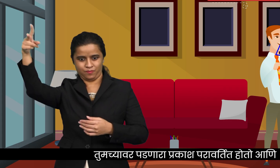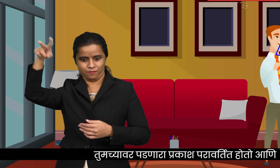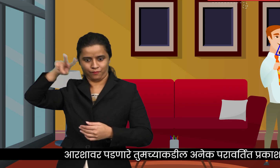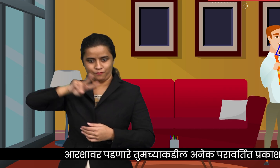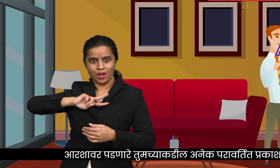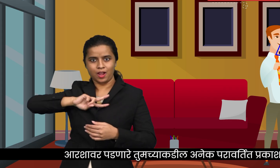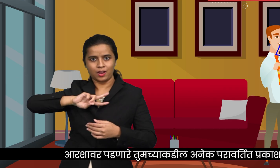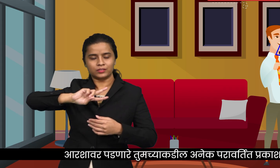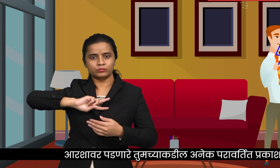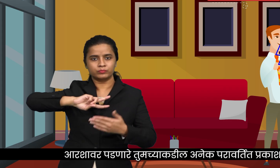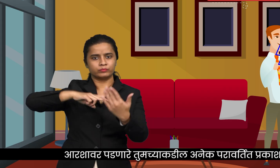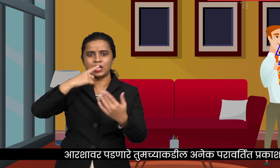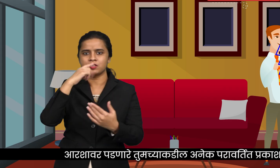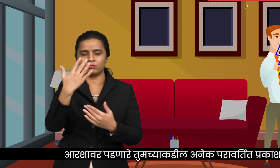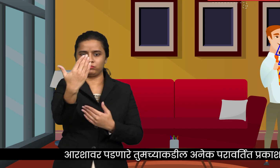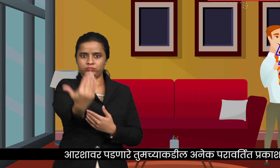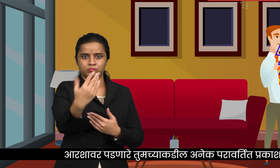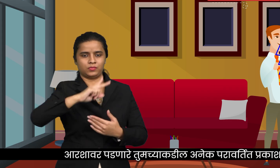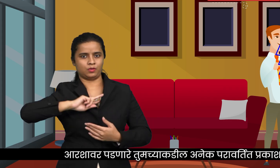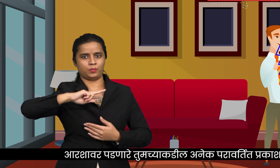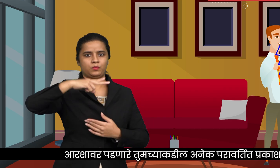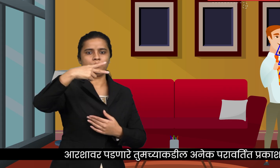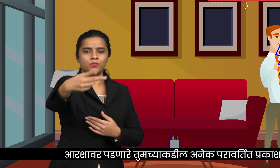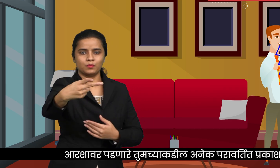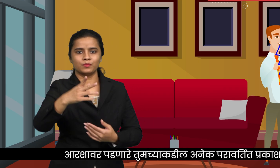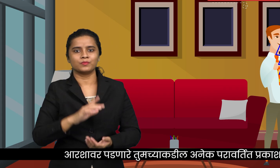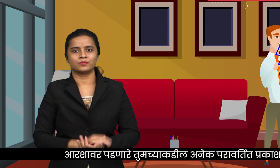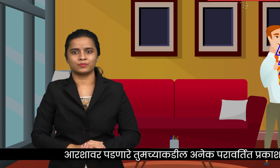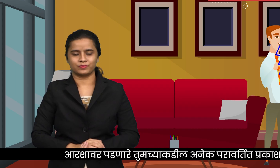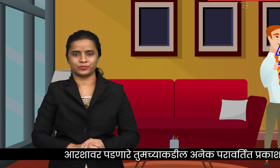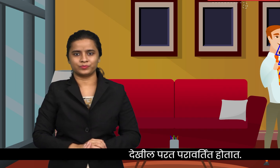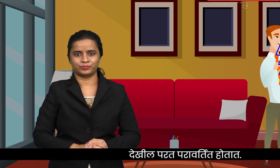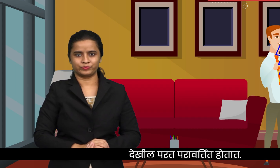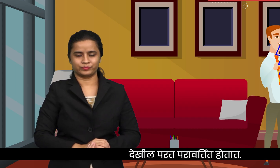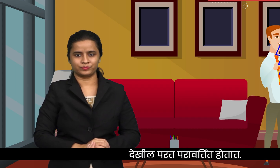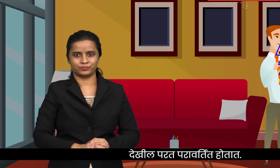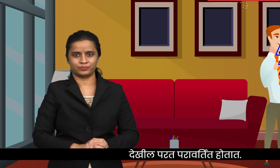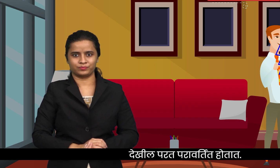आणि आरशावर पडणारे तुमच्याकडील अनेक परावर्तित प्रकाशी